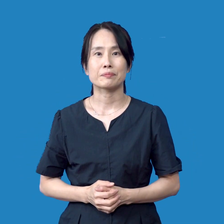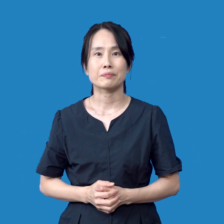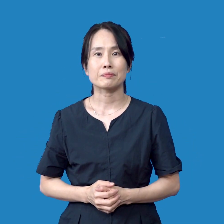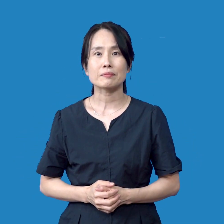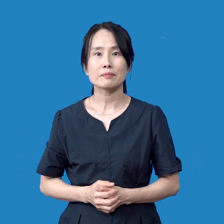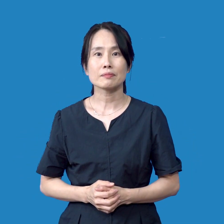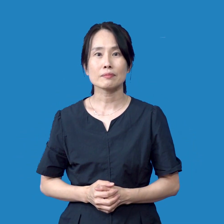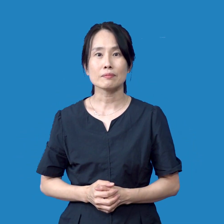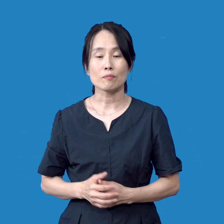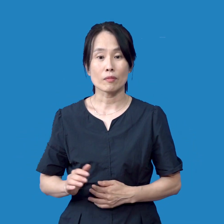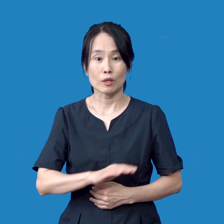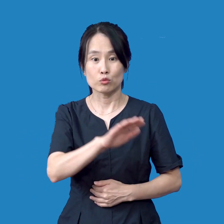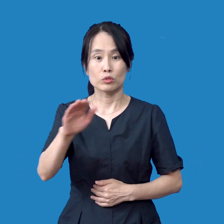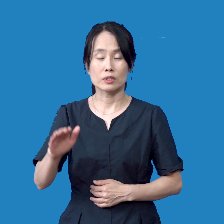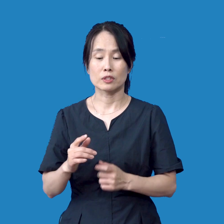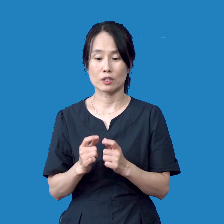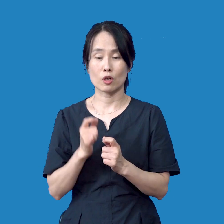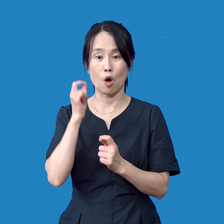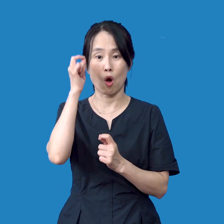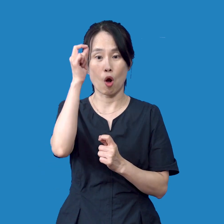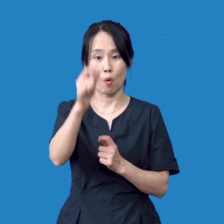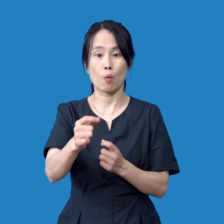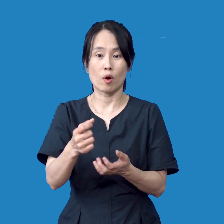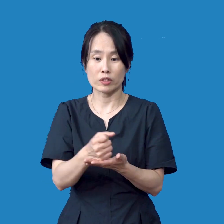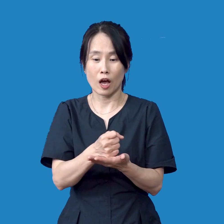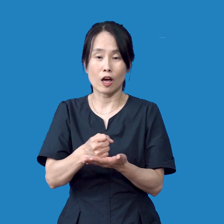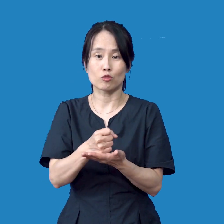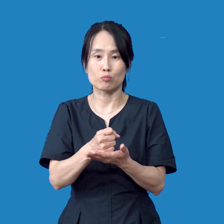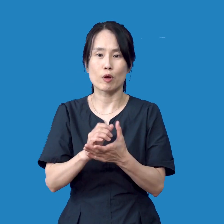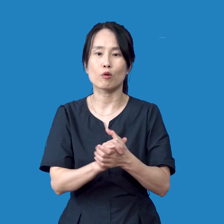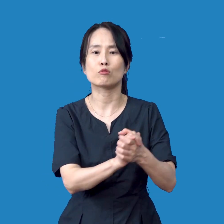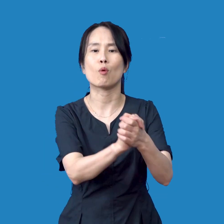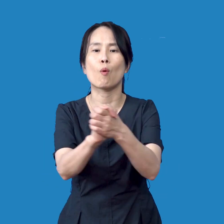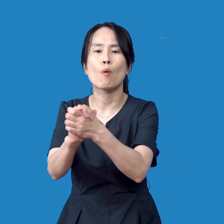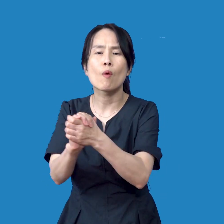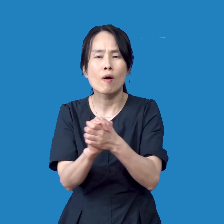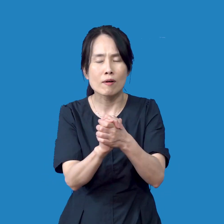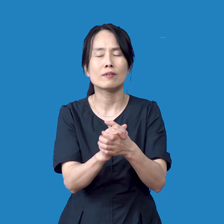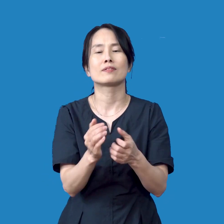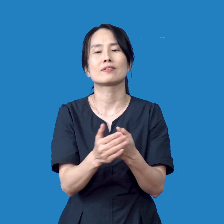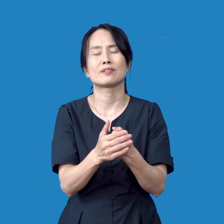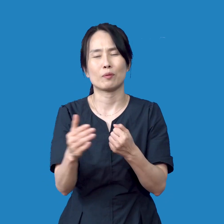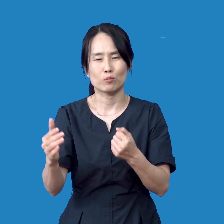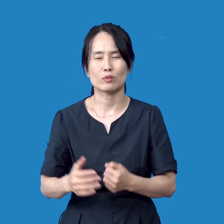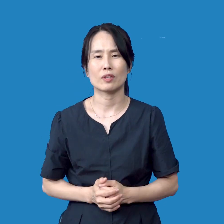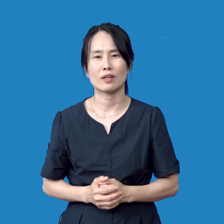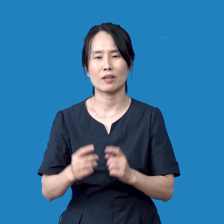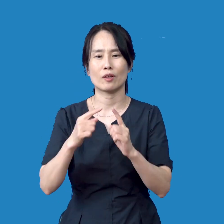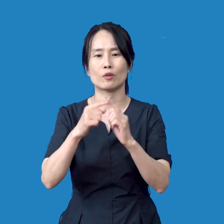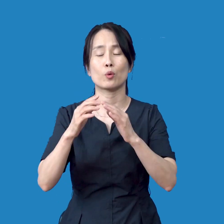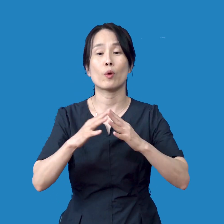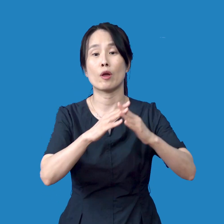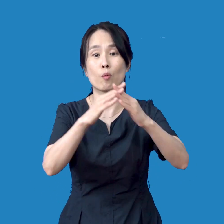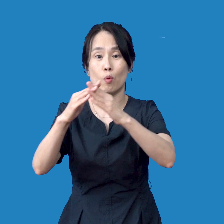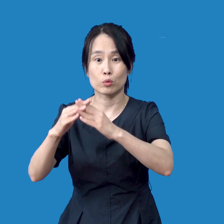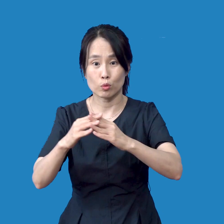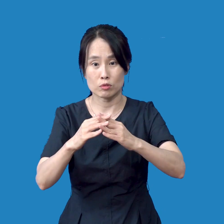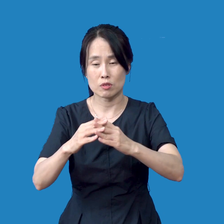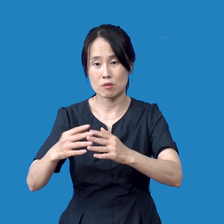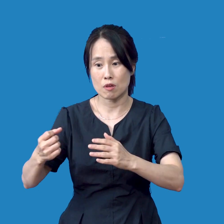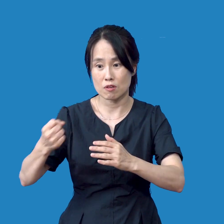그렇게 우리는 영원한 운명으로 엮어져 있기 때문에, 그래서 교회 공동체의 이